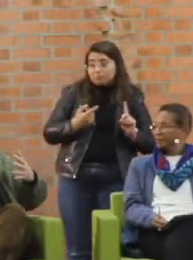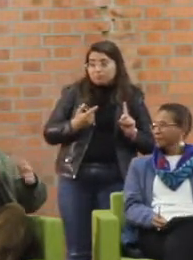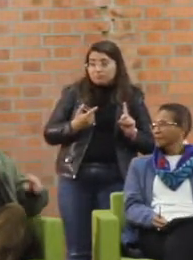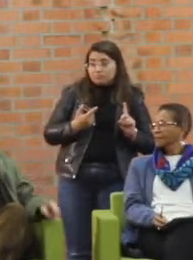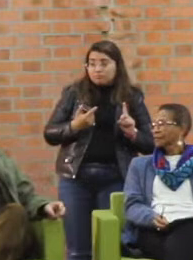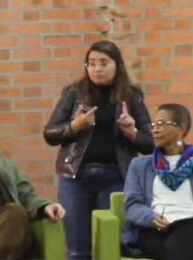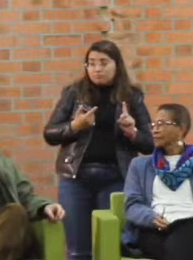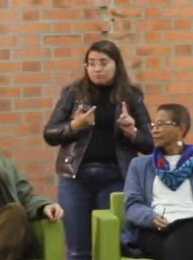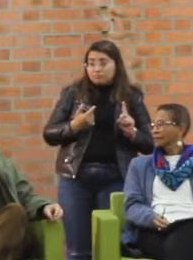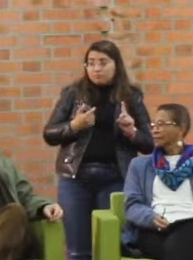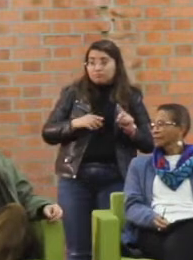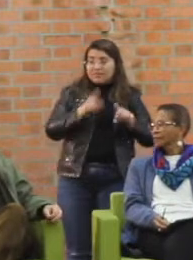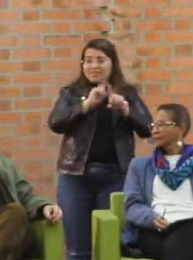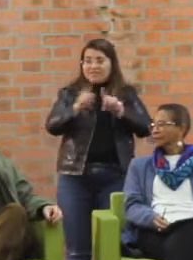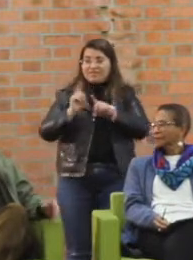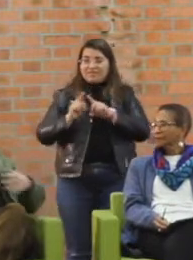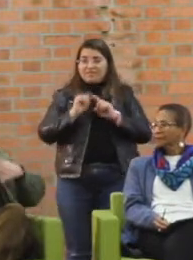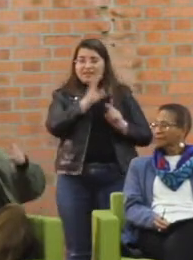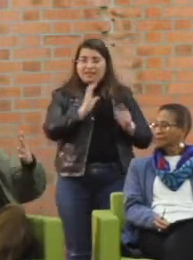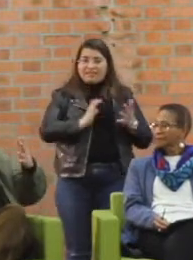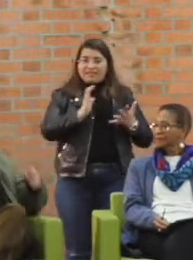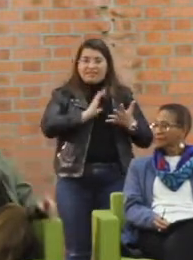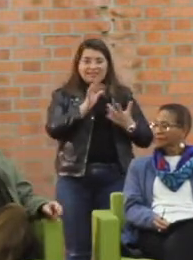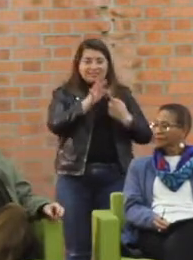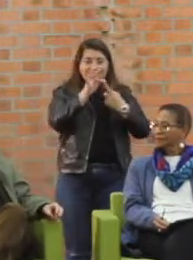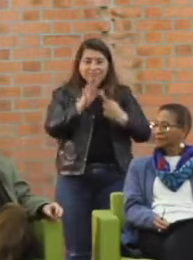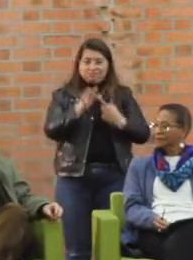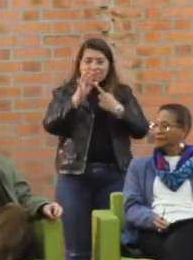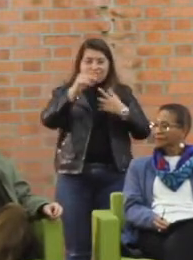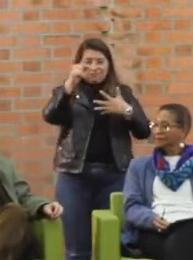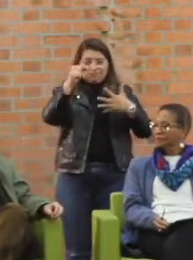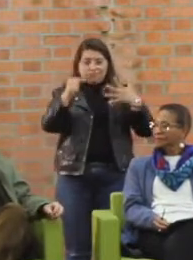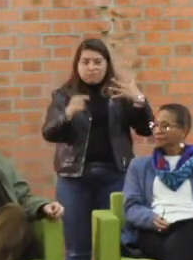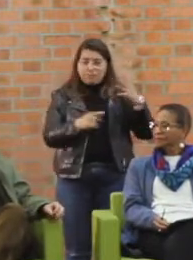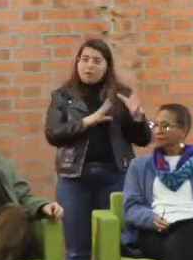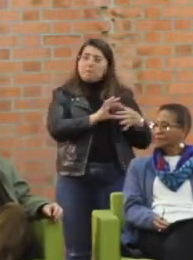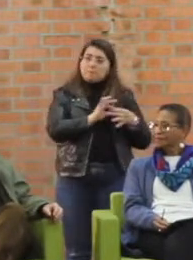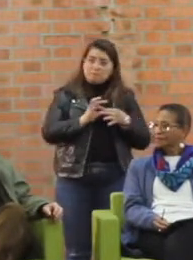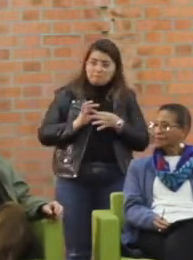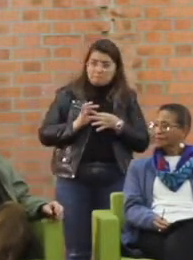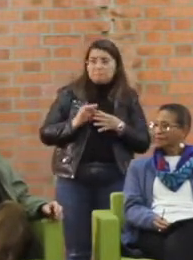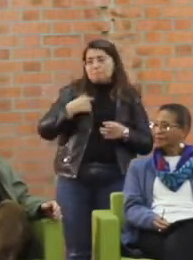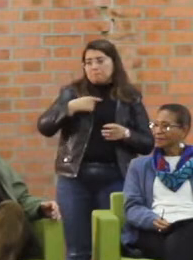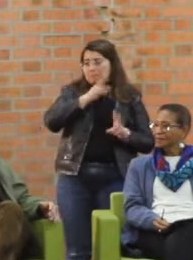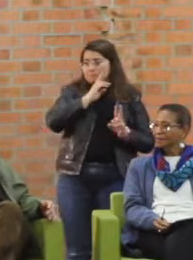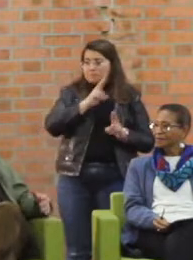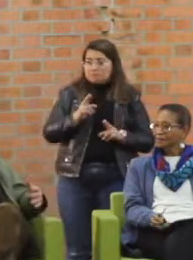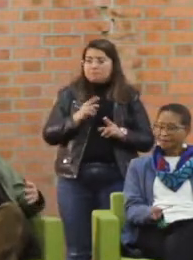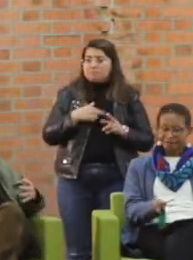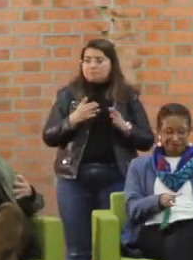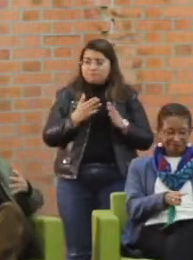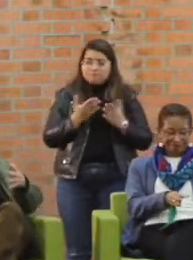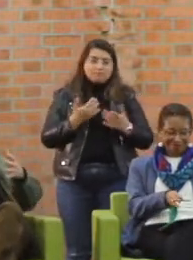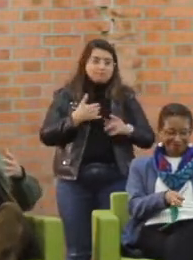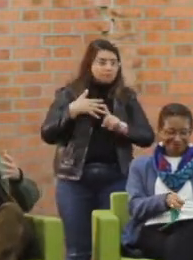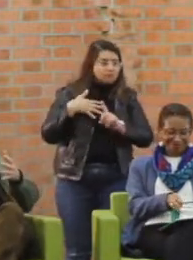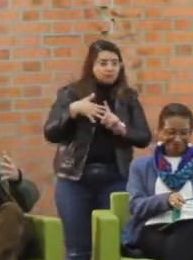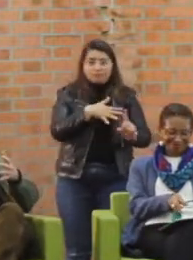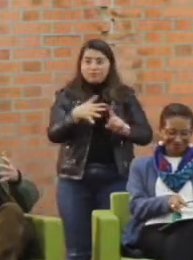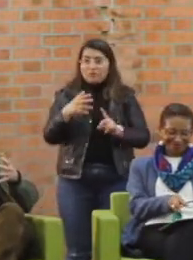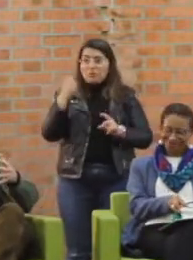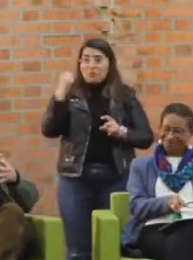en ciertos aspectos un modelo de vida digo en ciertos aspectos porque nadie es un modelo de vida en todo afortunadamente